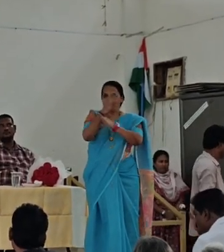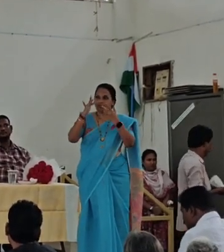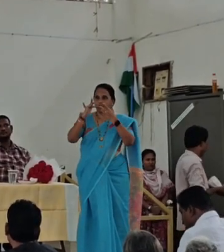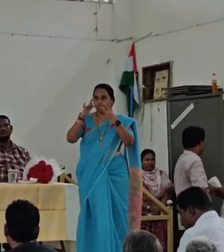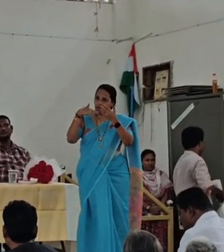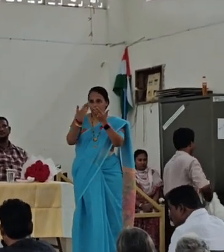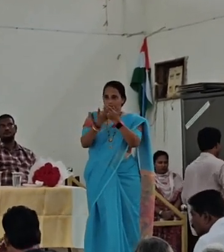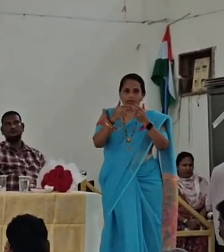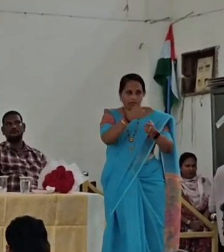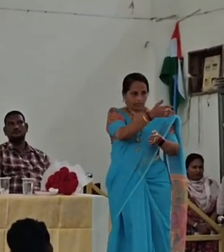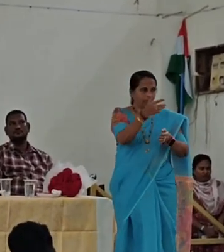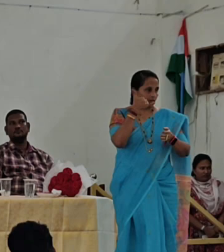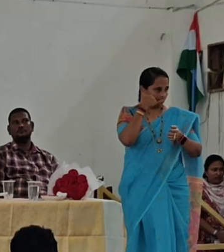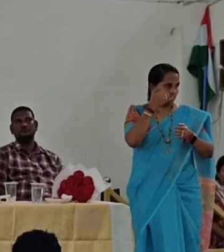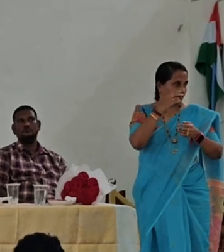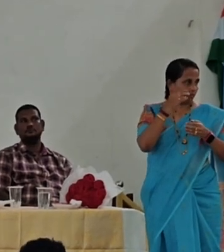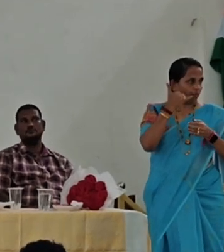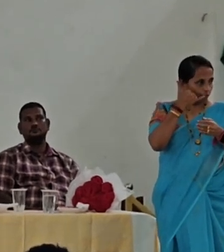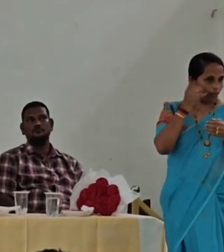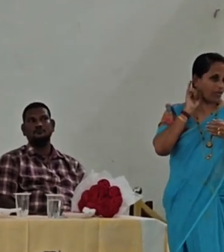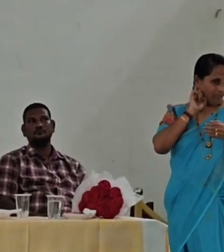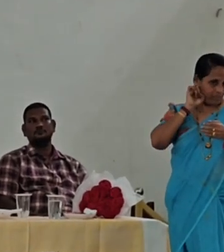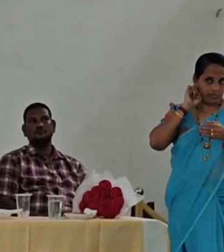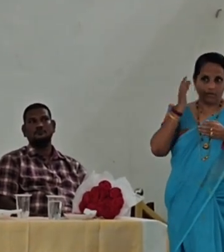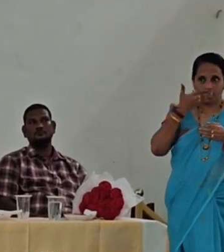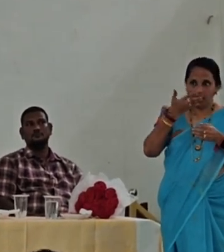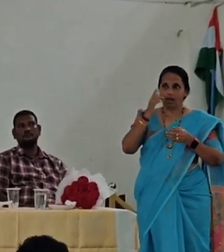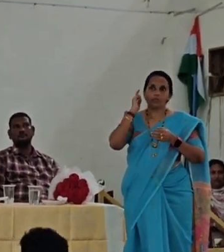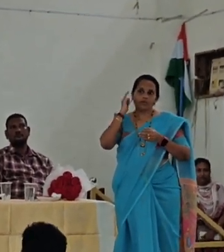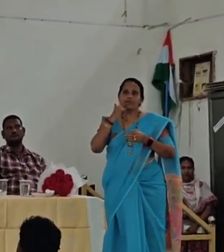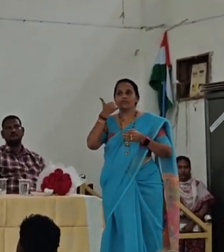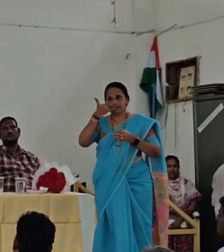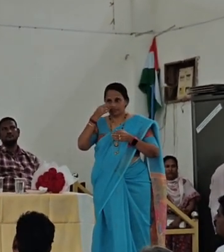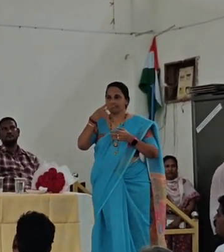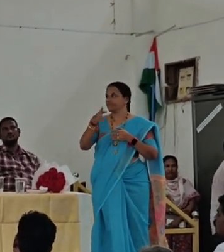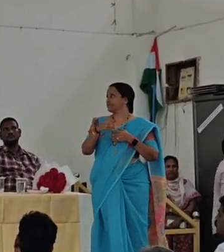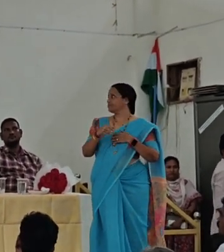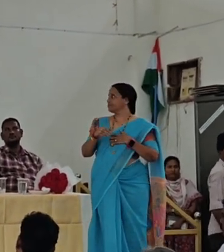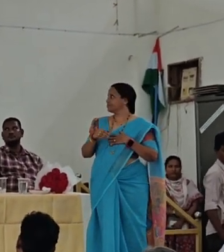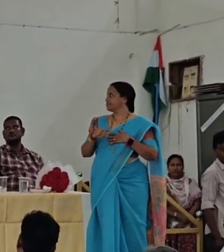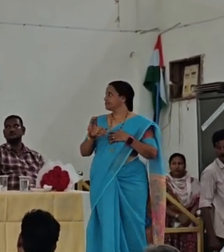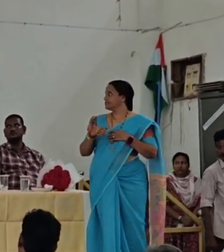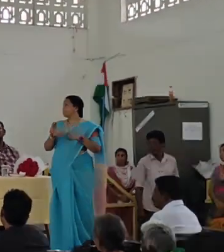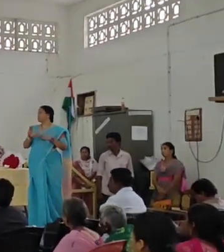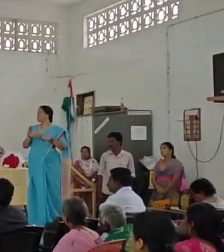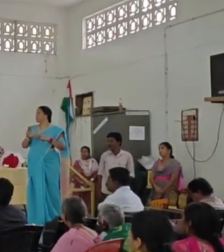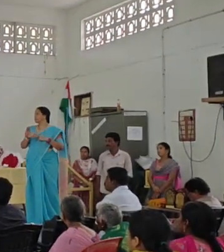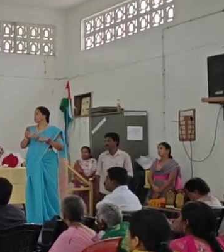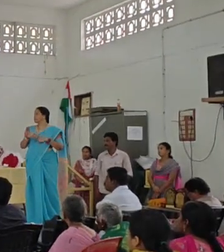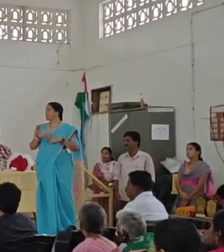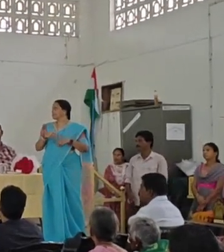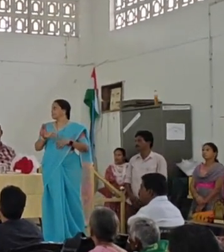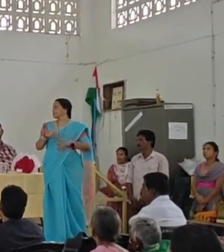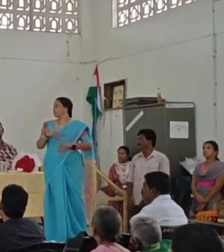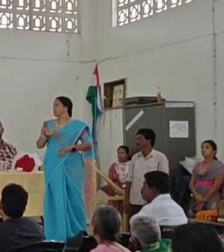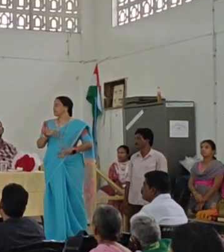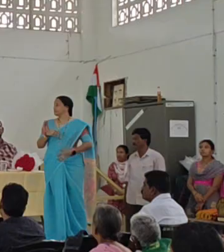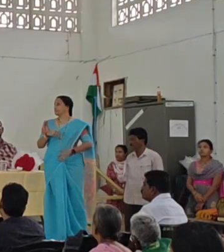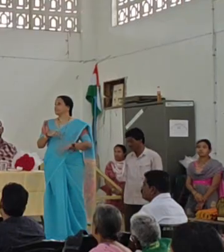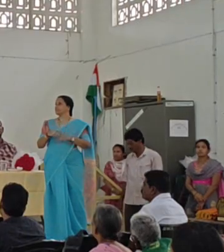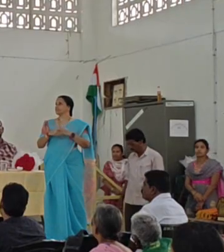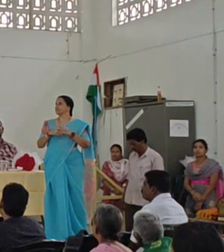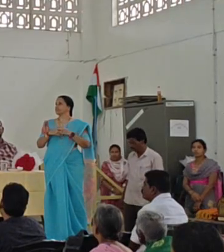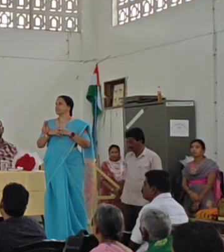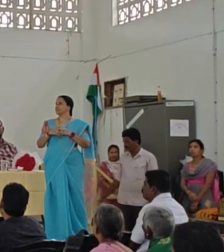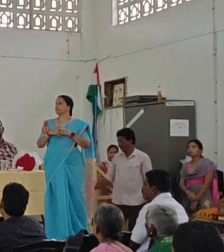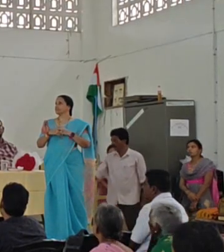ఆ విధంగా మన దగ్గర ఈ హీరింగ్ ఇంపేర్డ్ ఎవరైతే ఉన్నారో వారందరూ కూడా రెస్పాన్స్ గురించి అప్లై చేయడం జరిగింది.